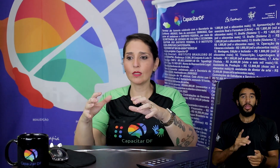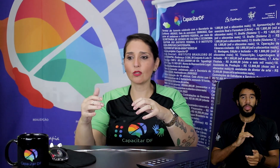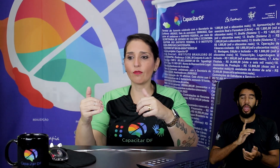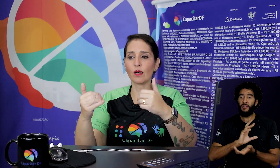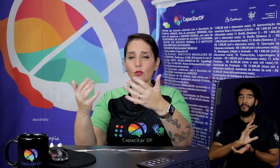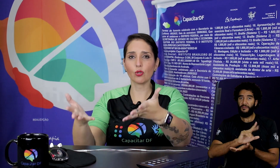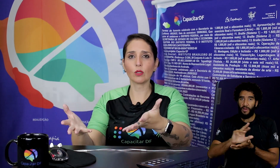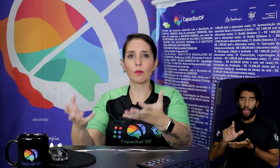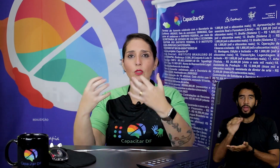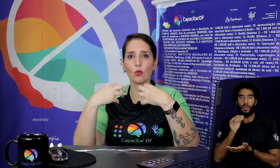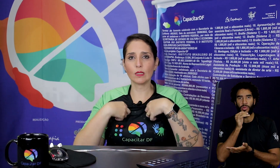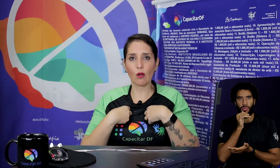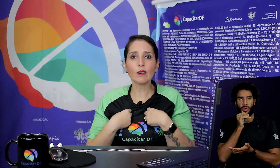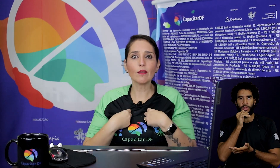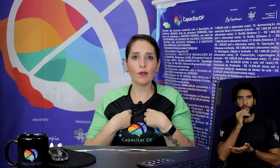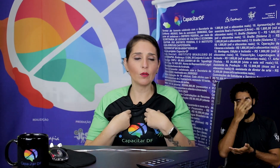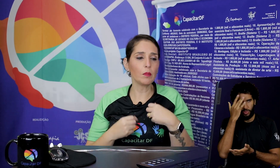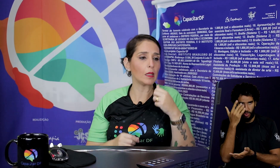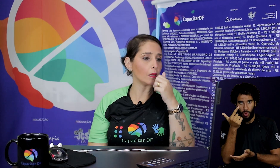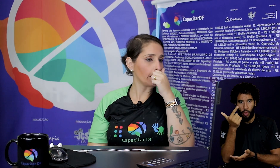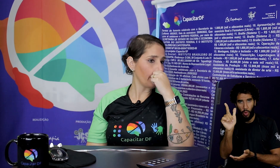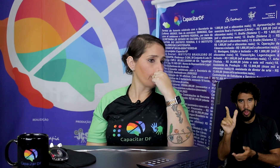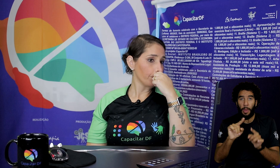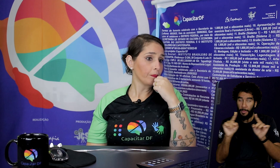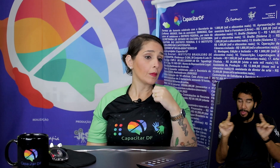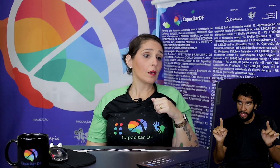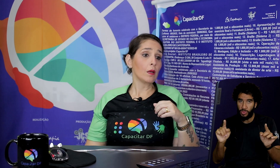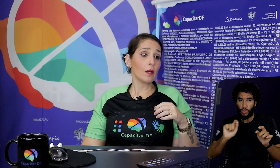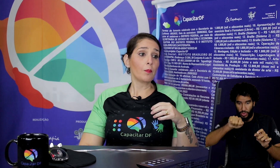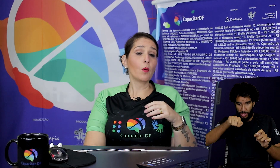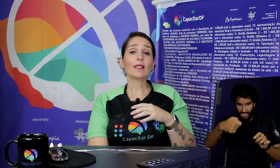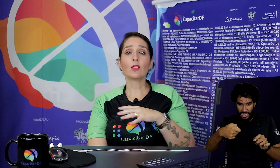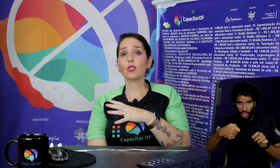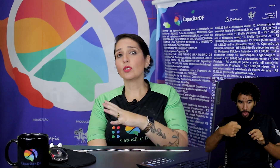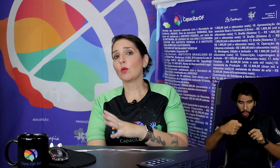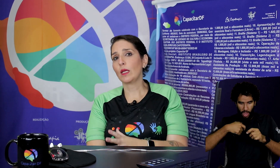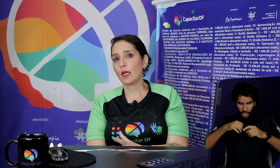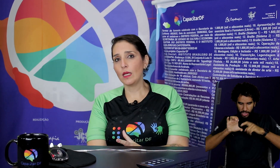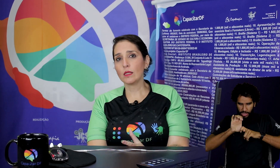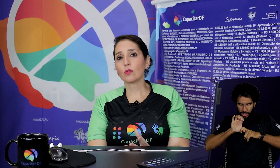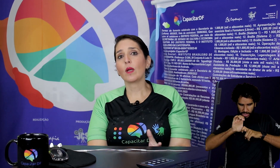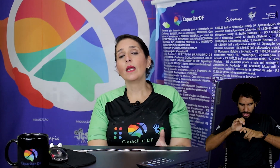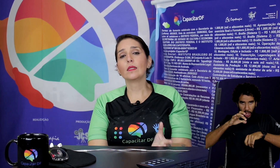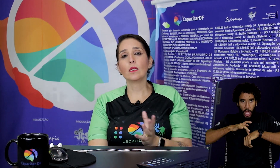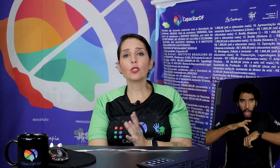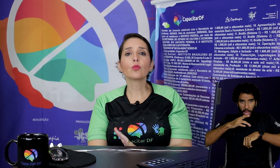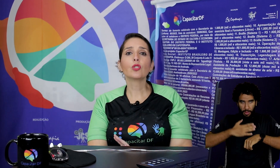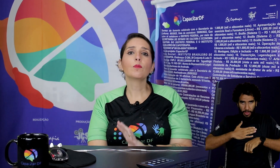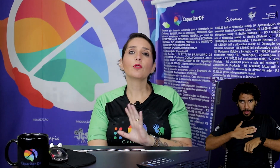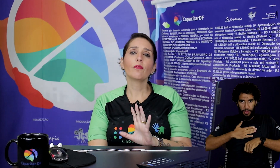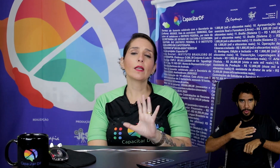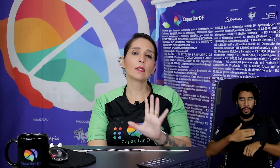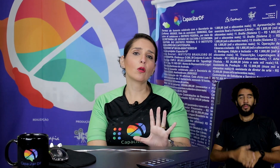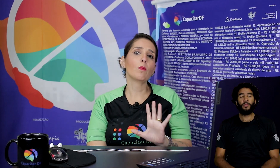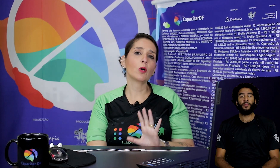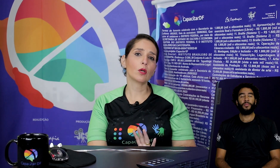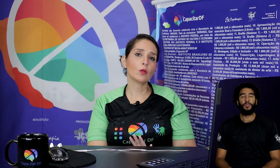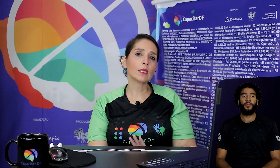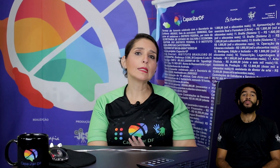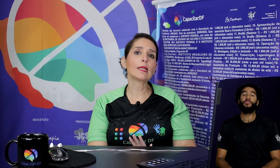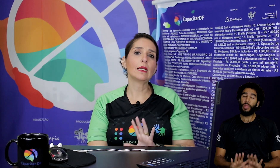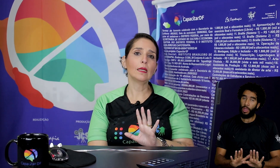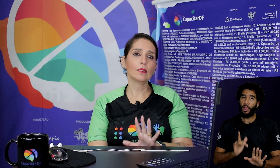que eu esteja falando de outra pessoa, o sinal vai ser feito em mim. Por mais que a gente não tenha isso, existe um tipo de flexão que